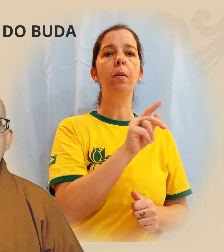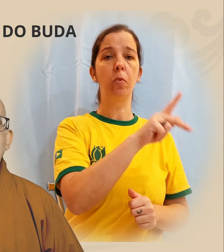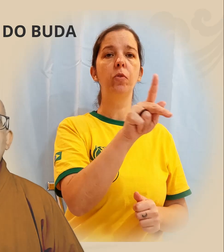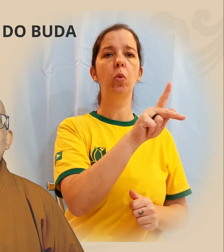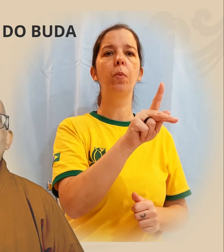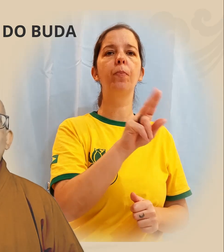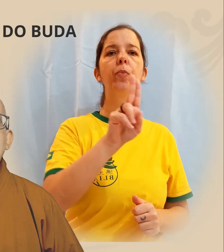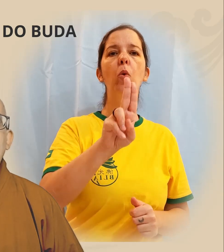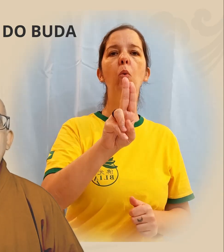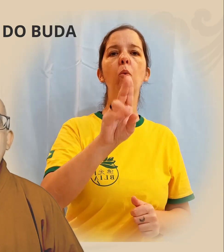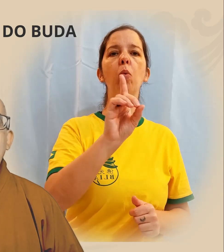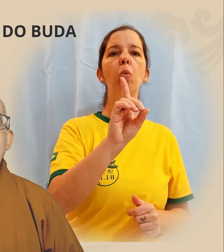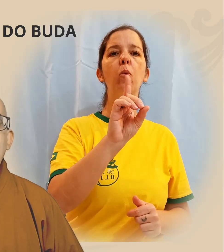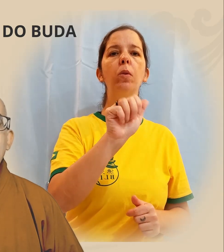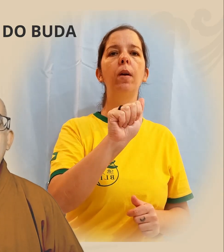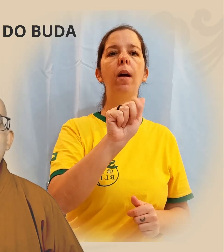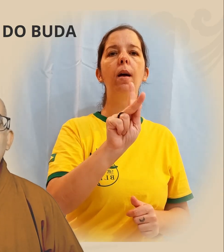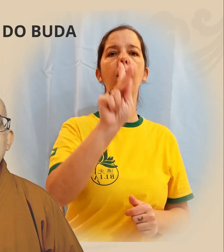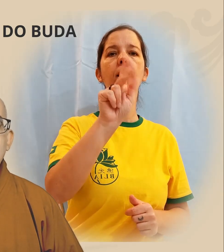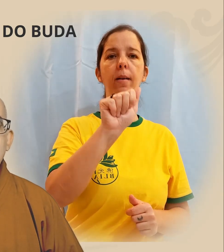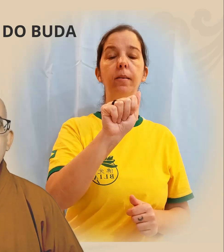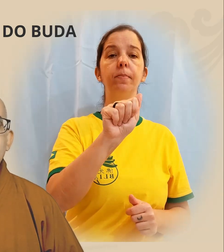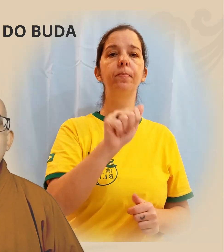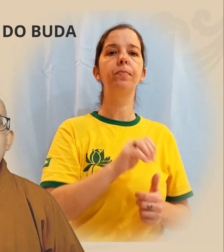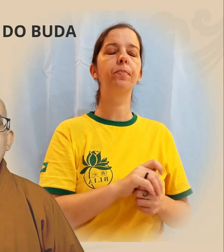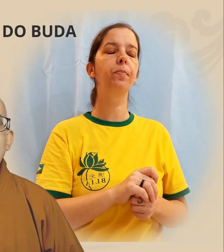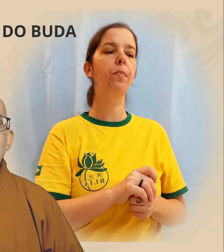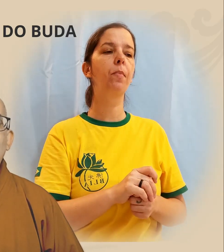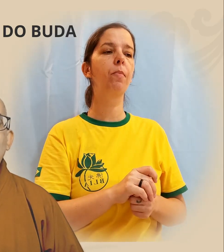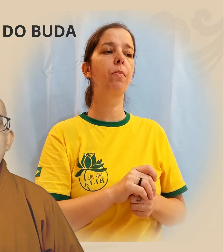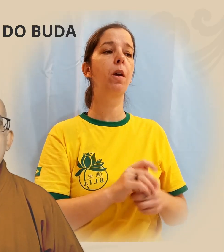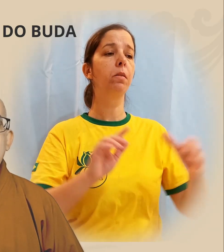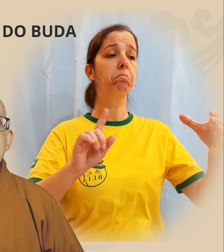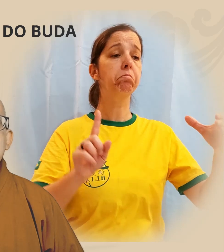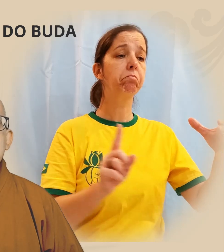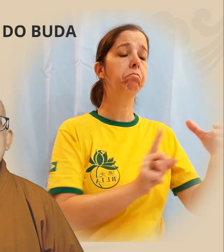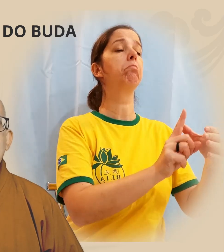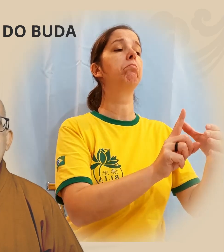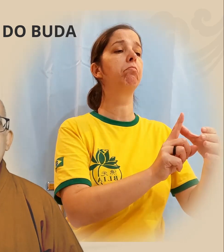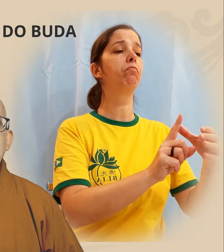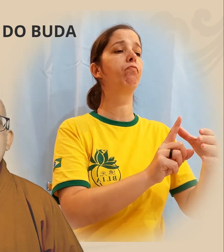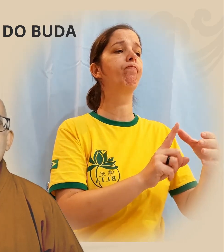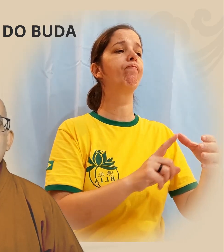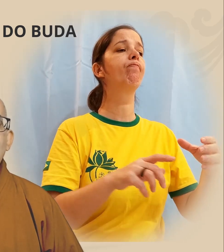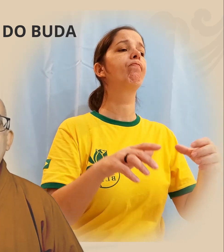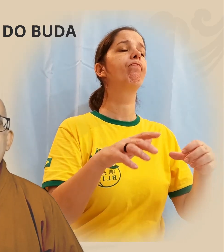era Uddaka Ramaputta, e com ele